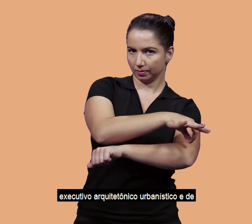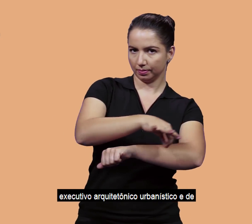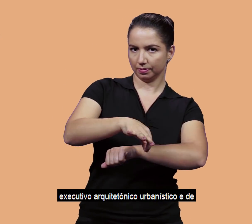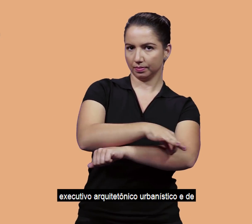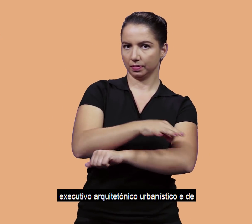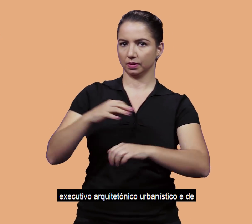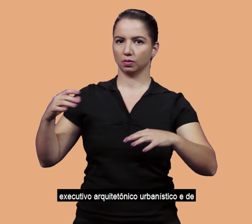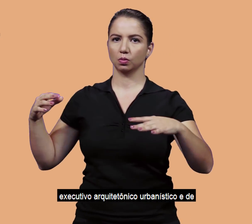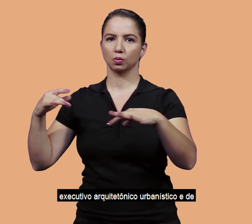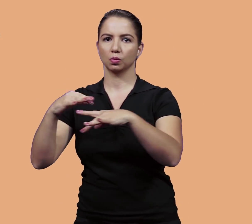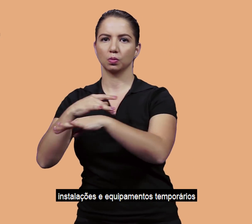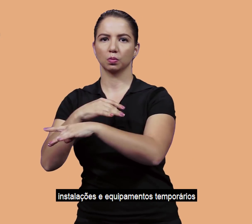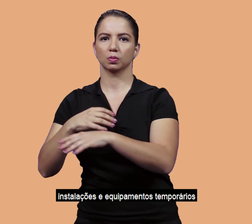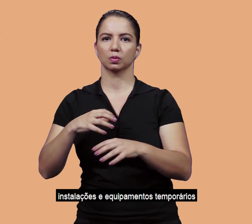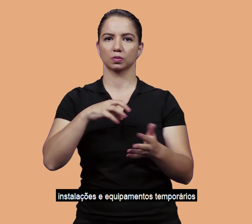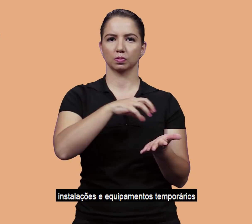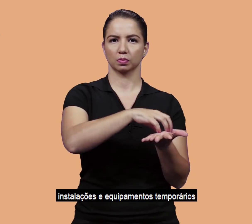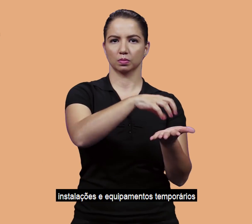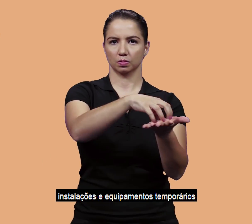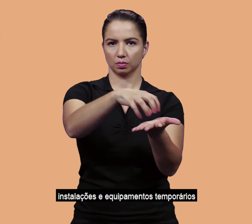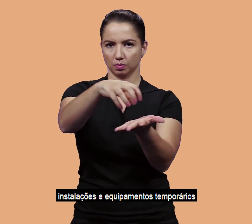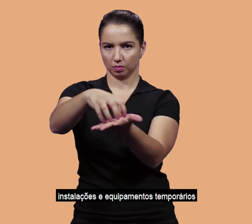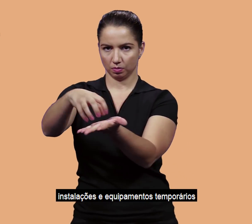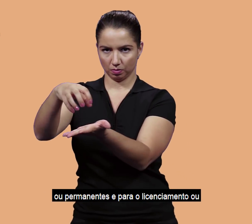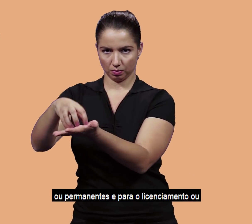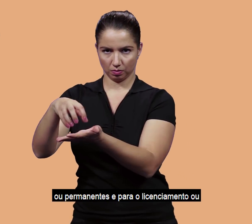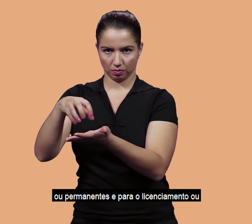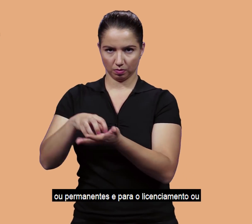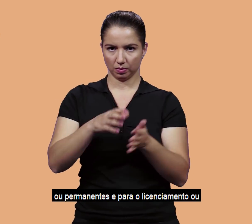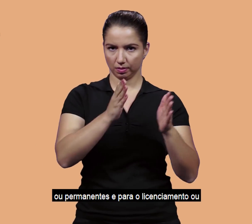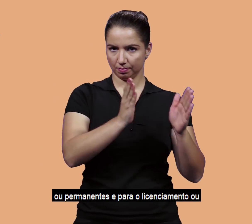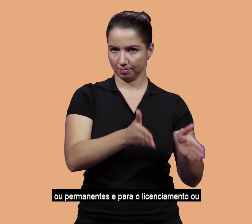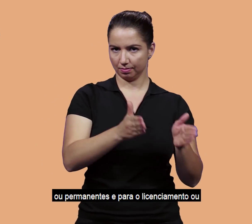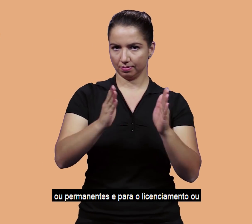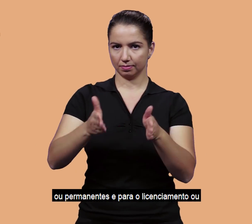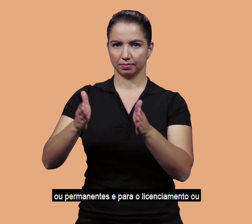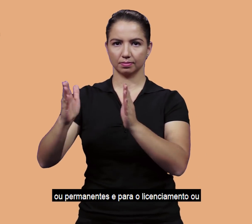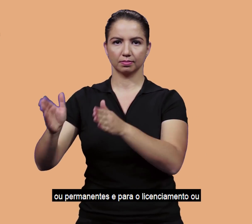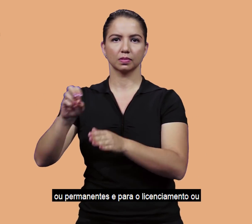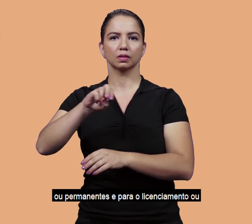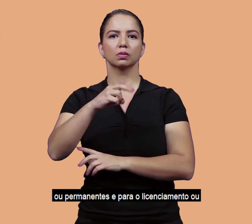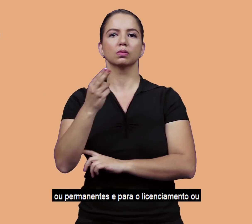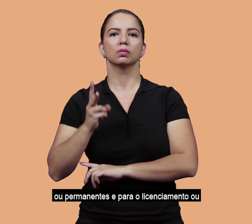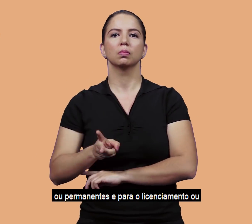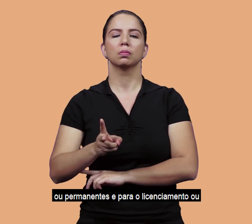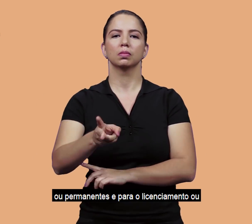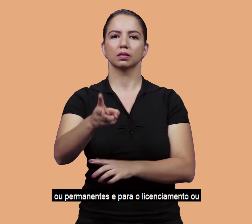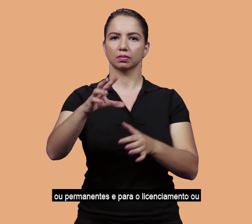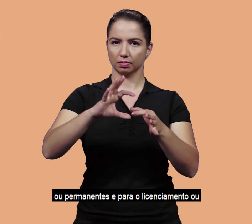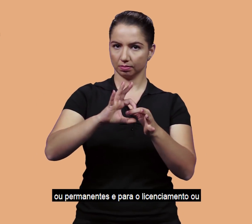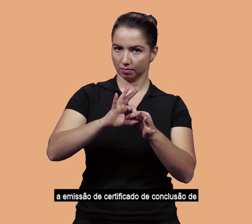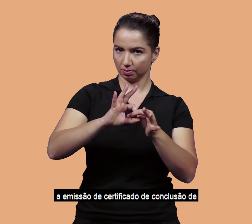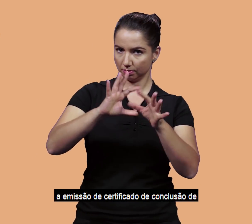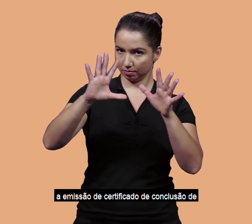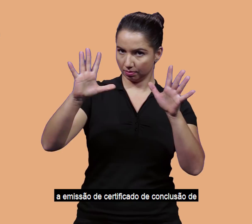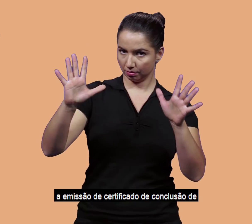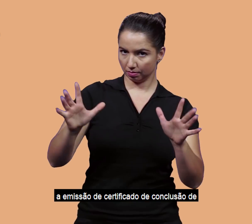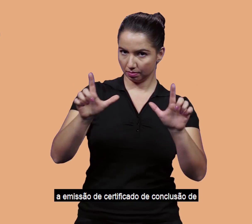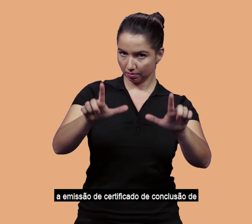e de instalações e equipamentos temporários ou permanentes e para o licenciamento ou a emissão de certificado de conclusão